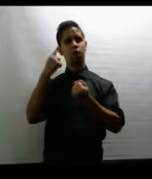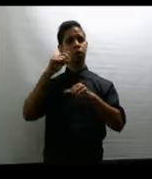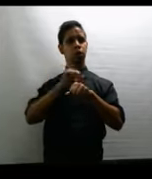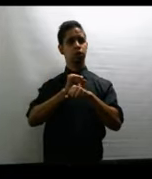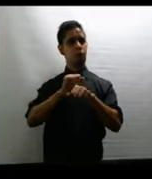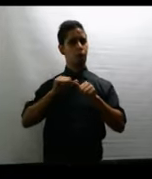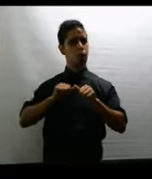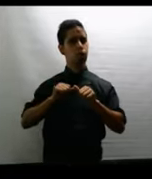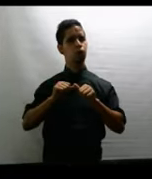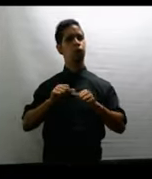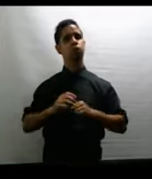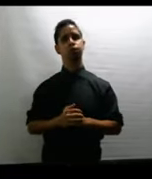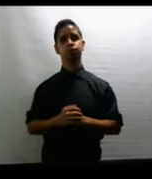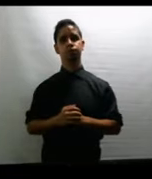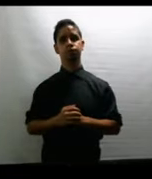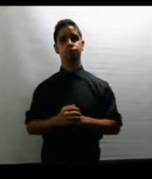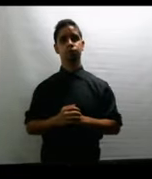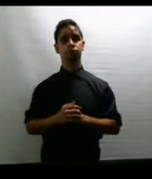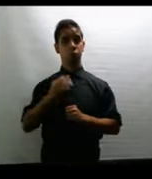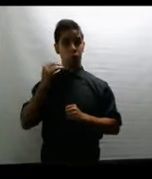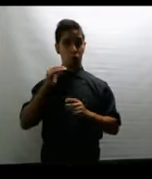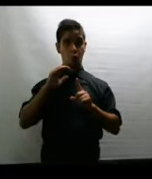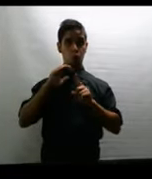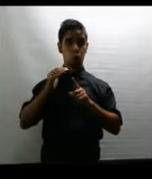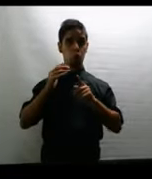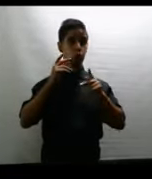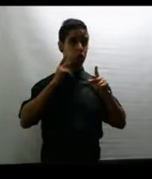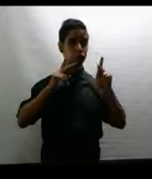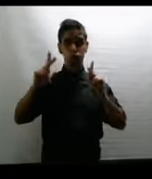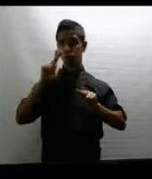nuestro trabajo. Porque cultura popular